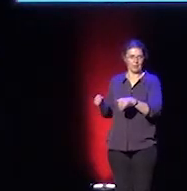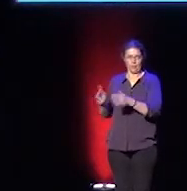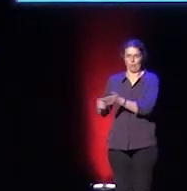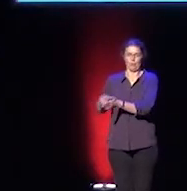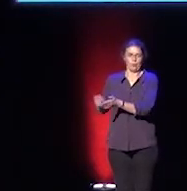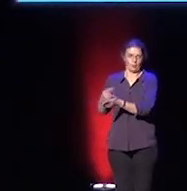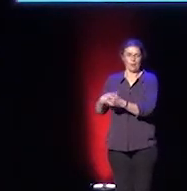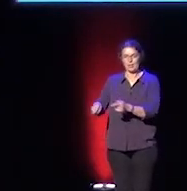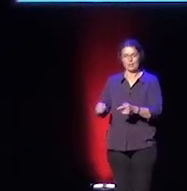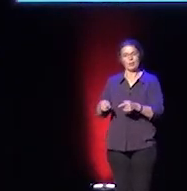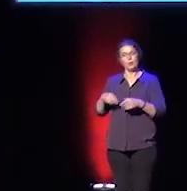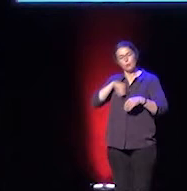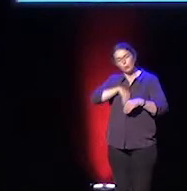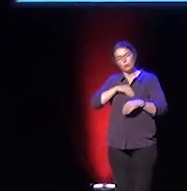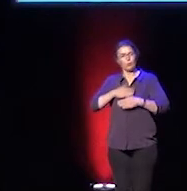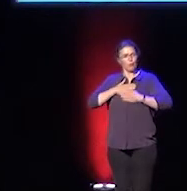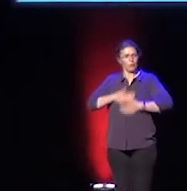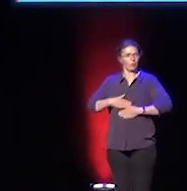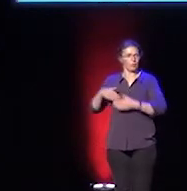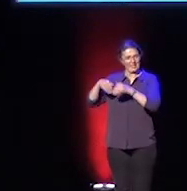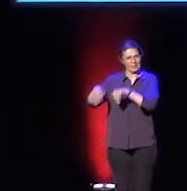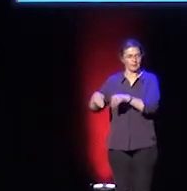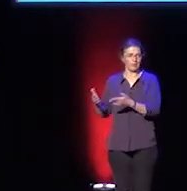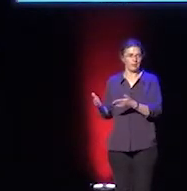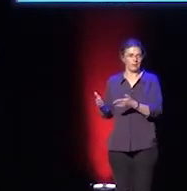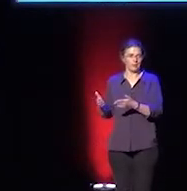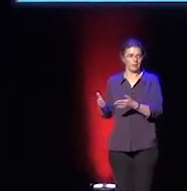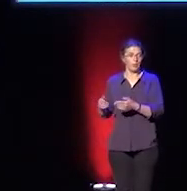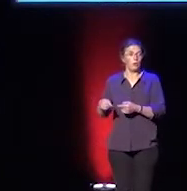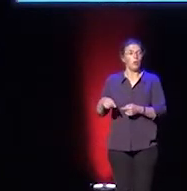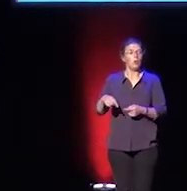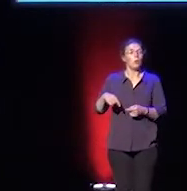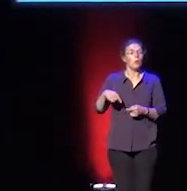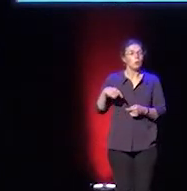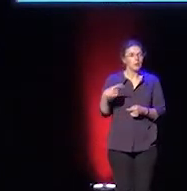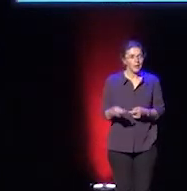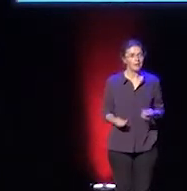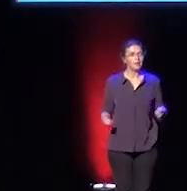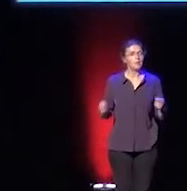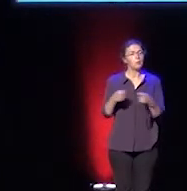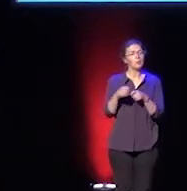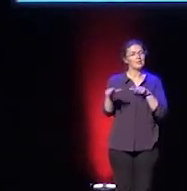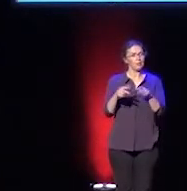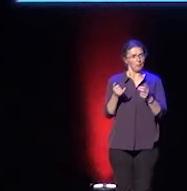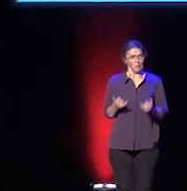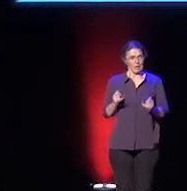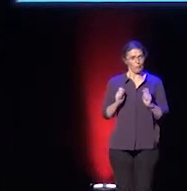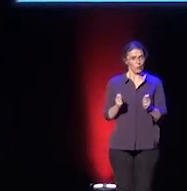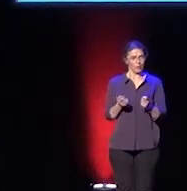und physischen Grenze. Und dann schlägt die Bundesregierung zurzeit